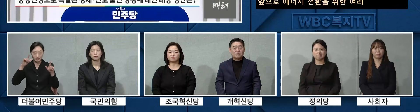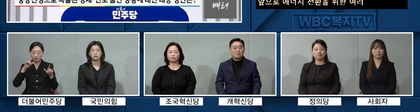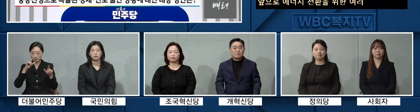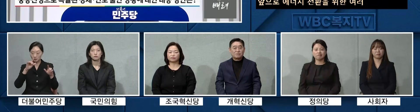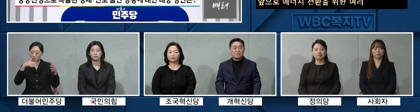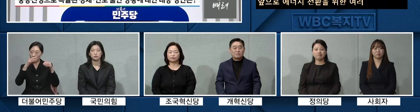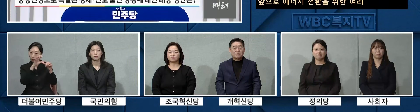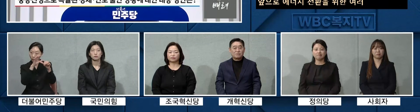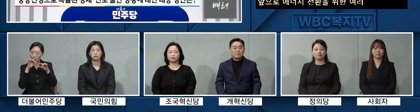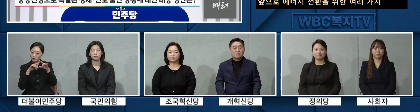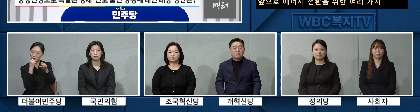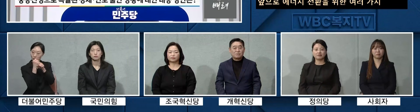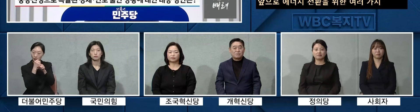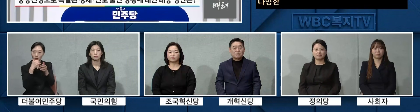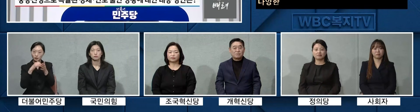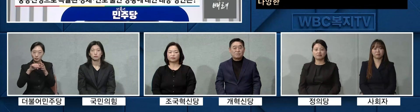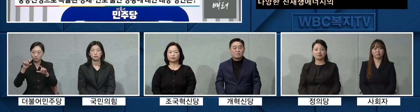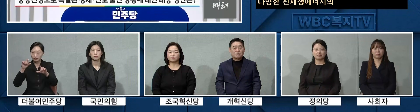확대, 이거는